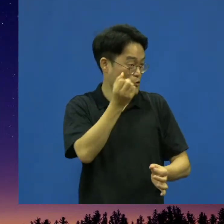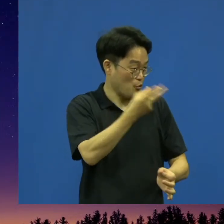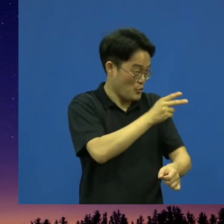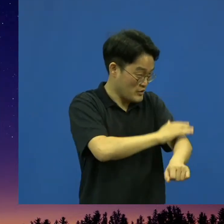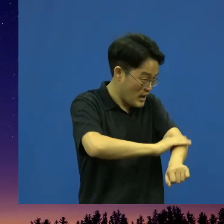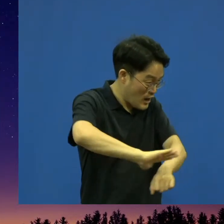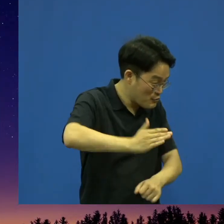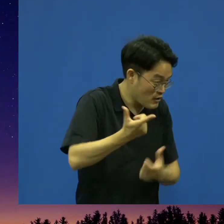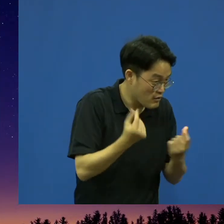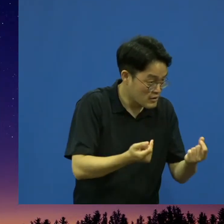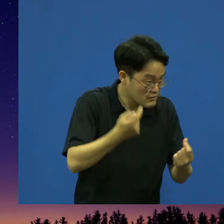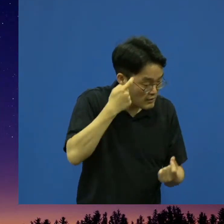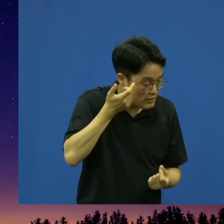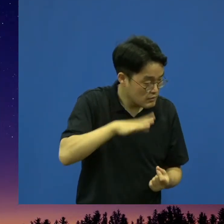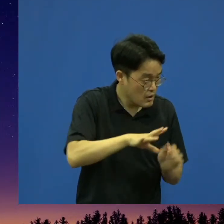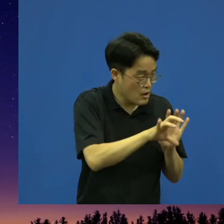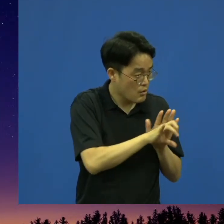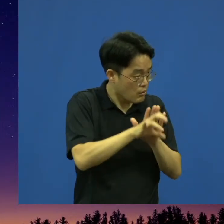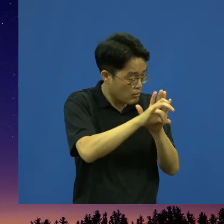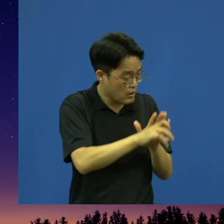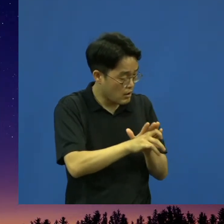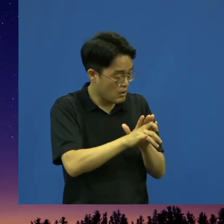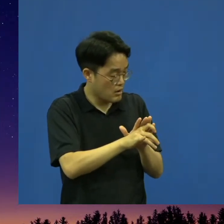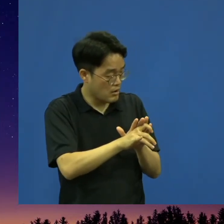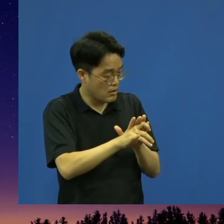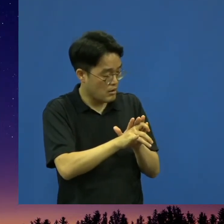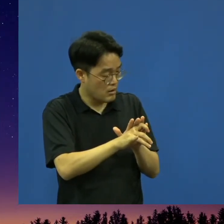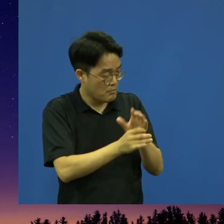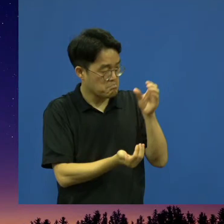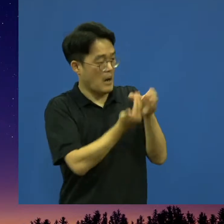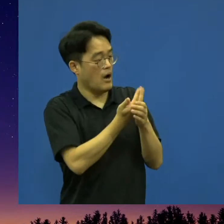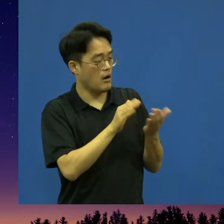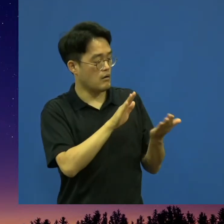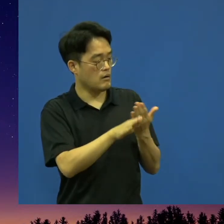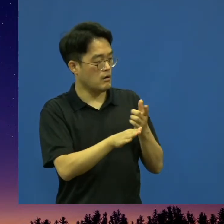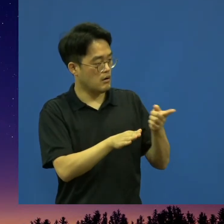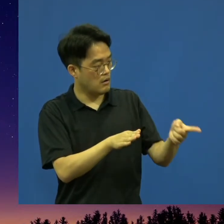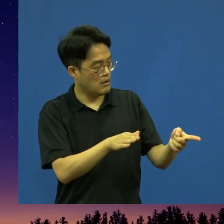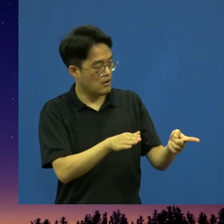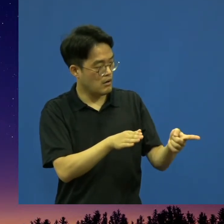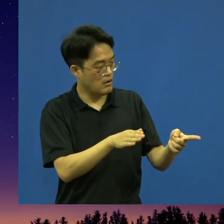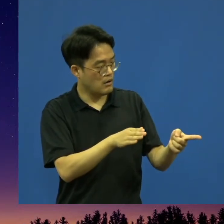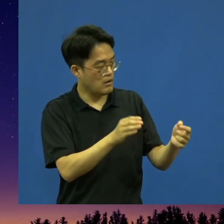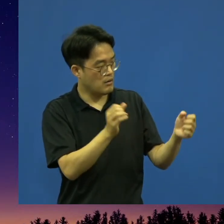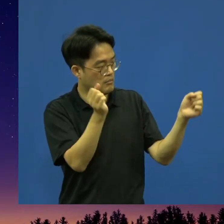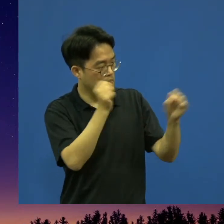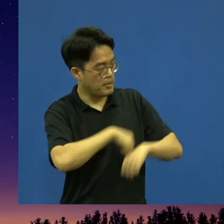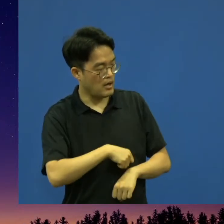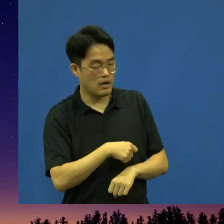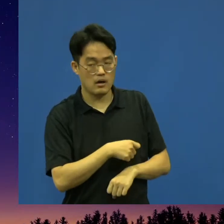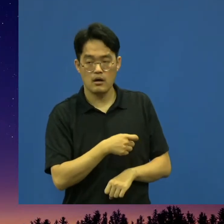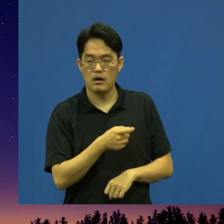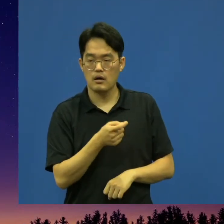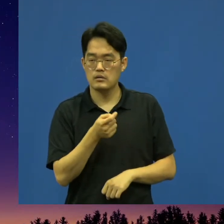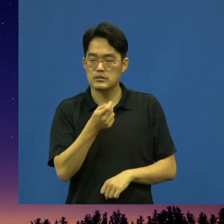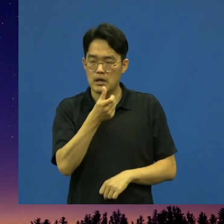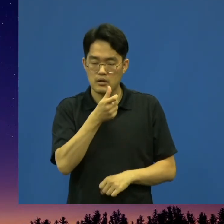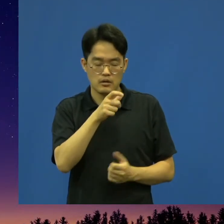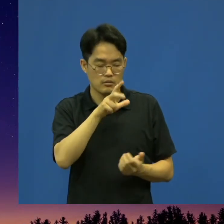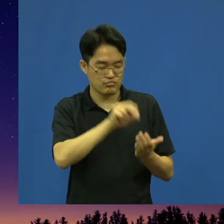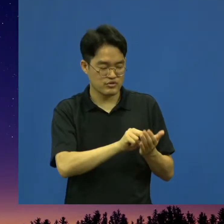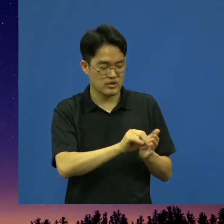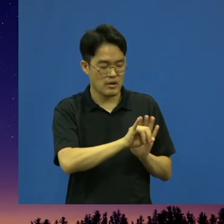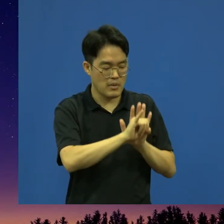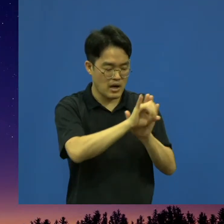것 같았는데, 너무 놀랍게 작은 바이러스 하나가 딱 일어나자 세상은